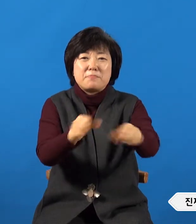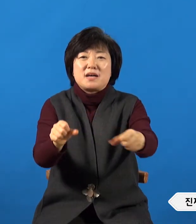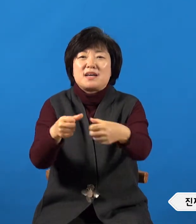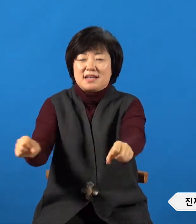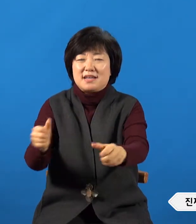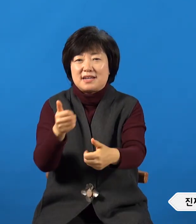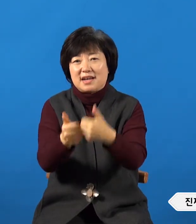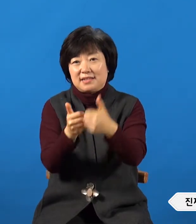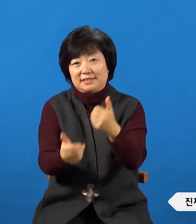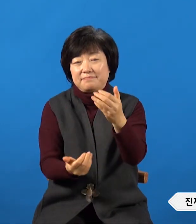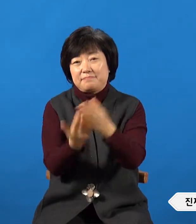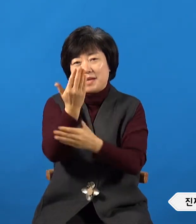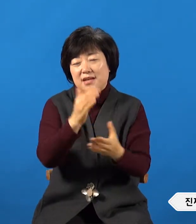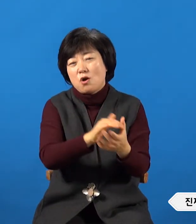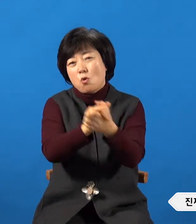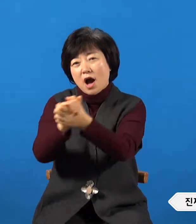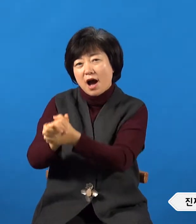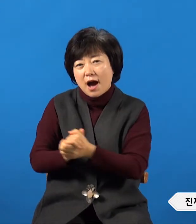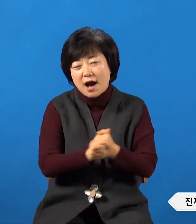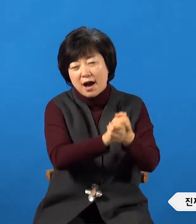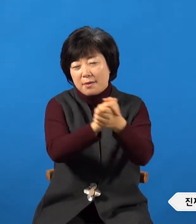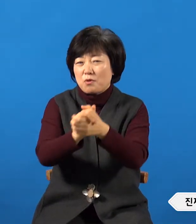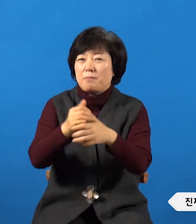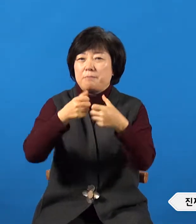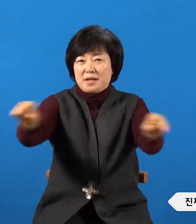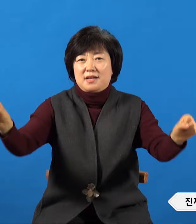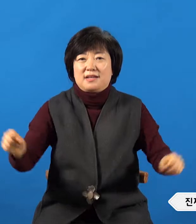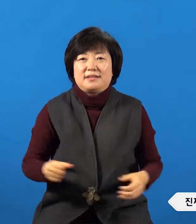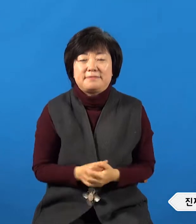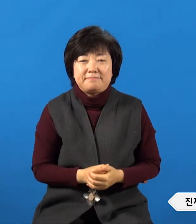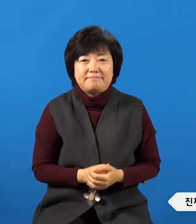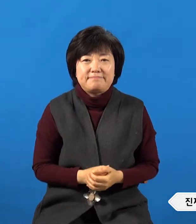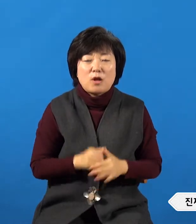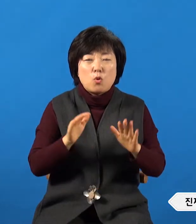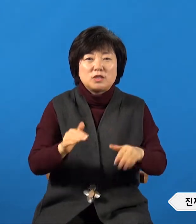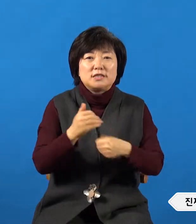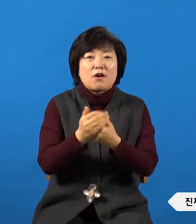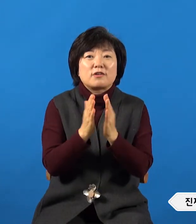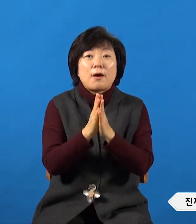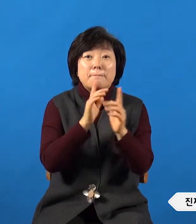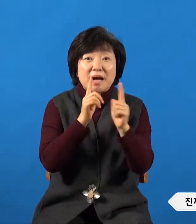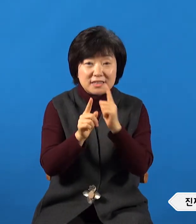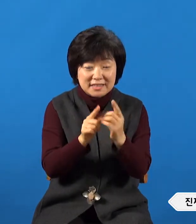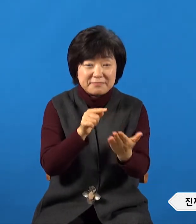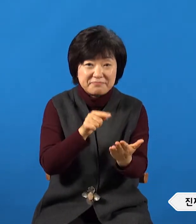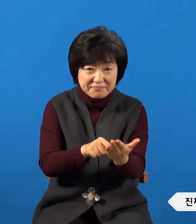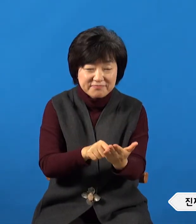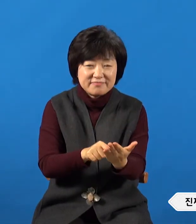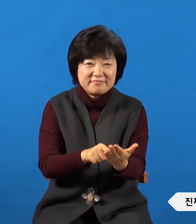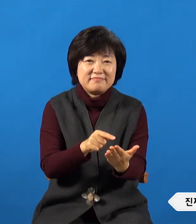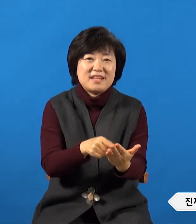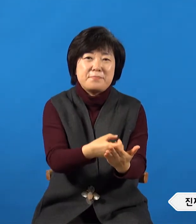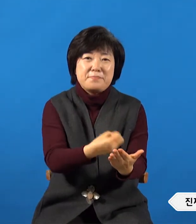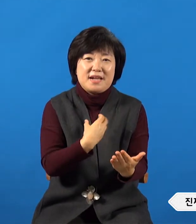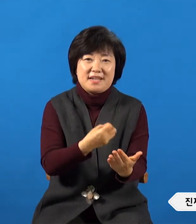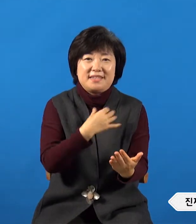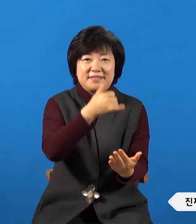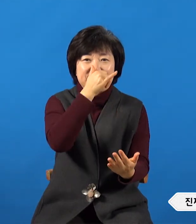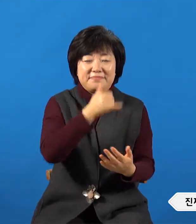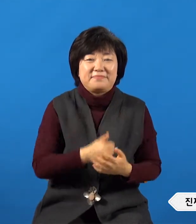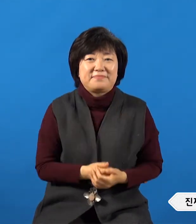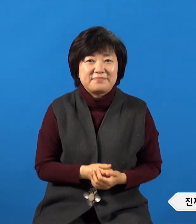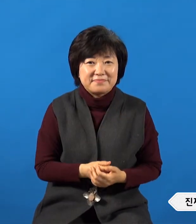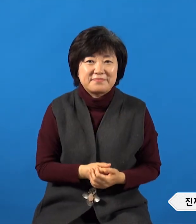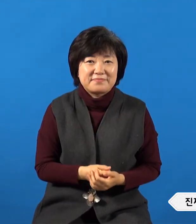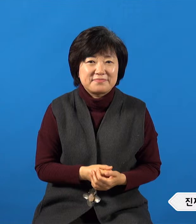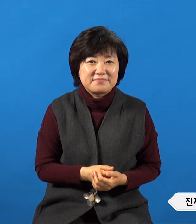없습니다. 결코 화목할 수 없습니다. 그래서 오늘 성경은 우리에게 그렇게 말씀하고